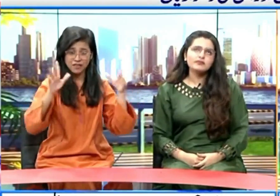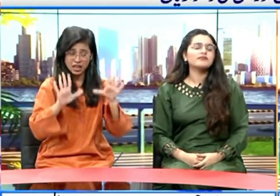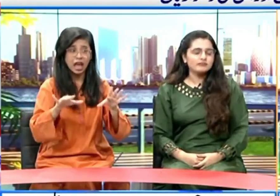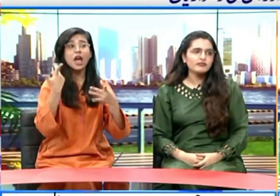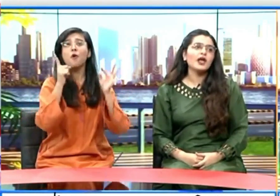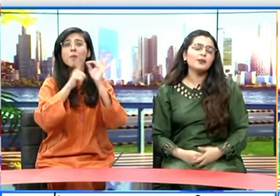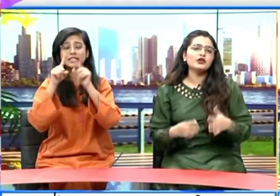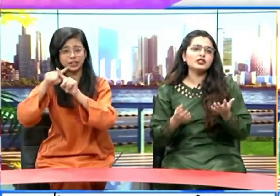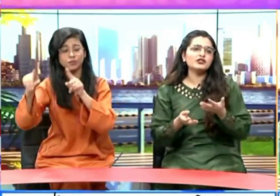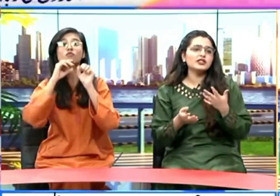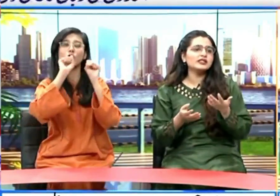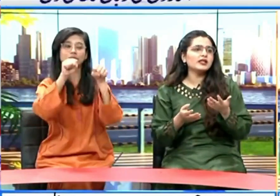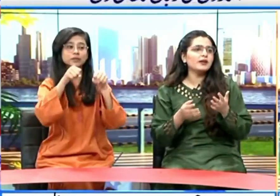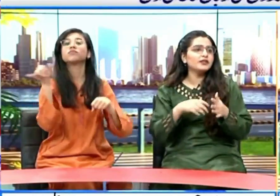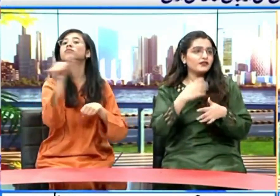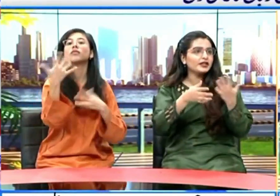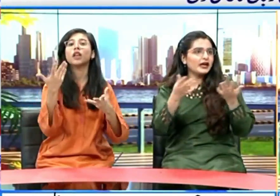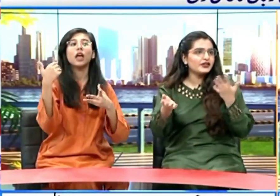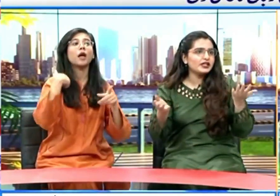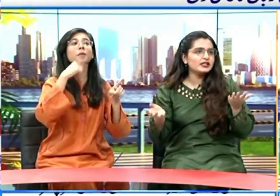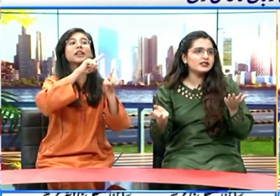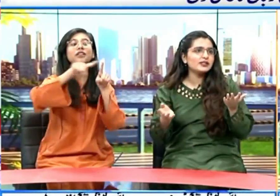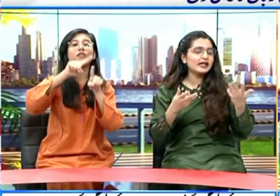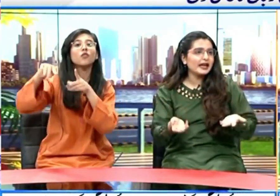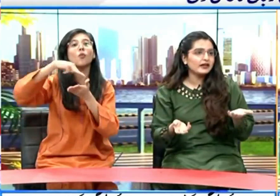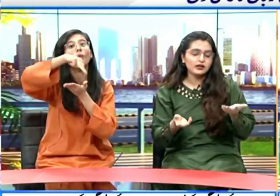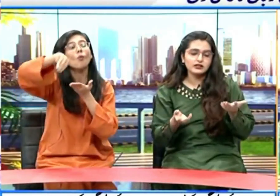لینگویج سے ہٹ کے؟ بالکل. سو جیسے ہم ڈفرینٹ